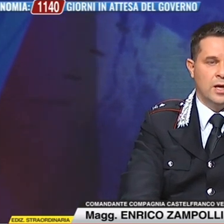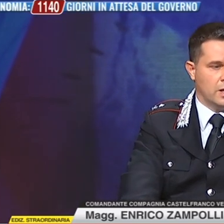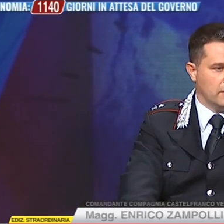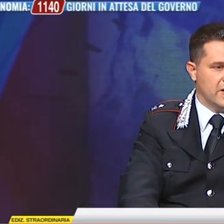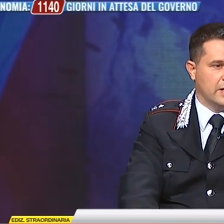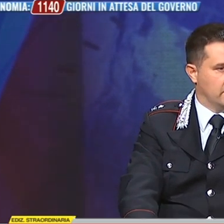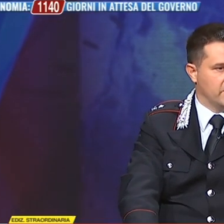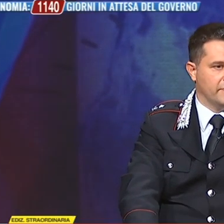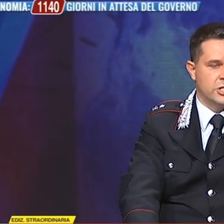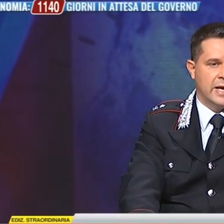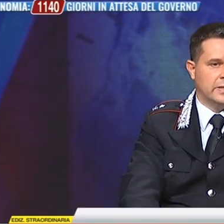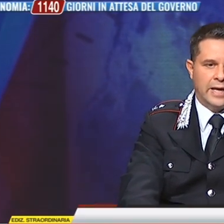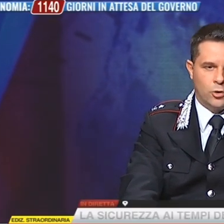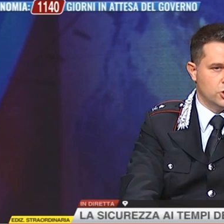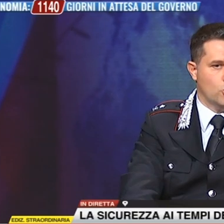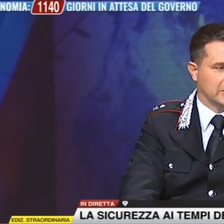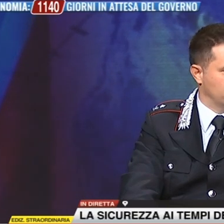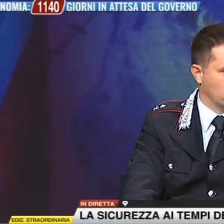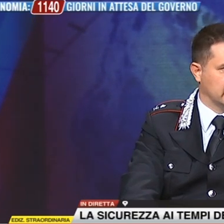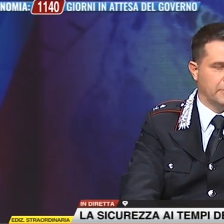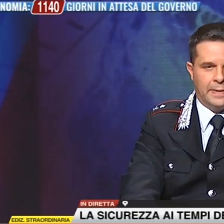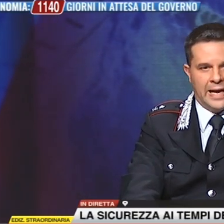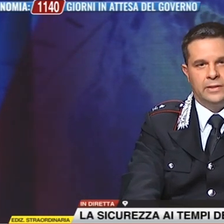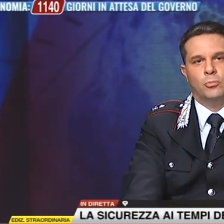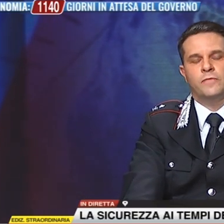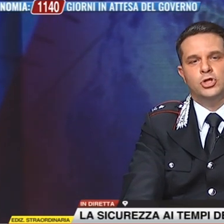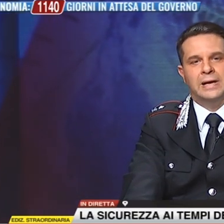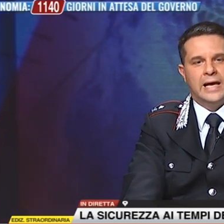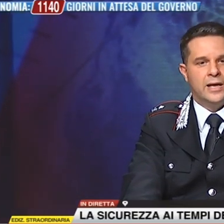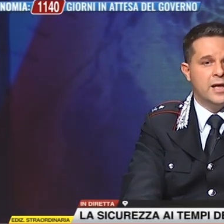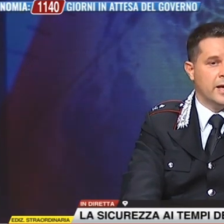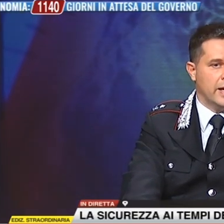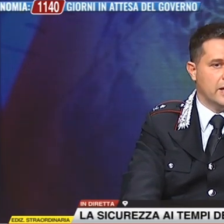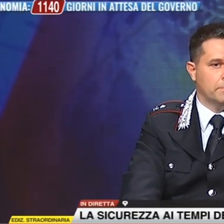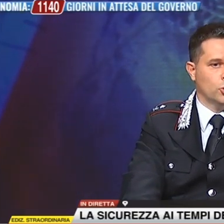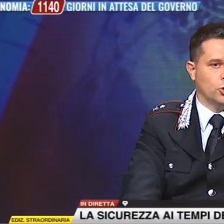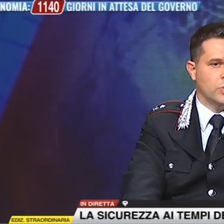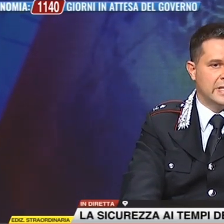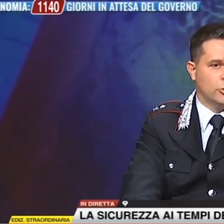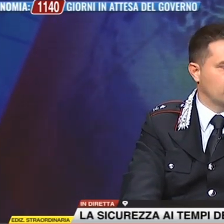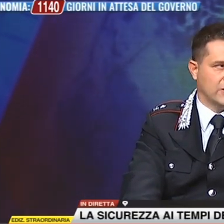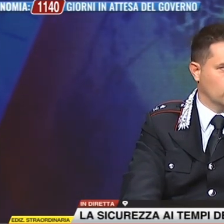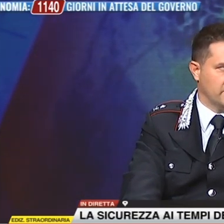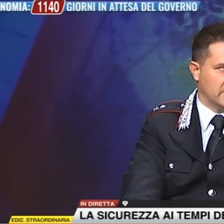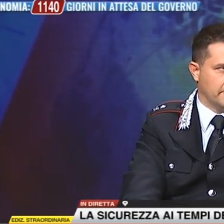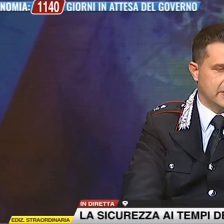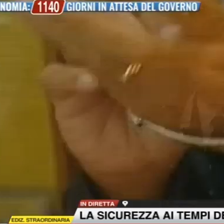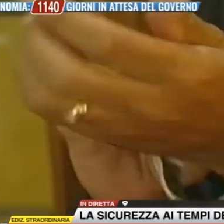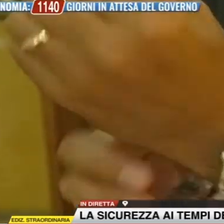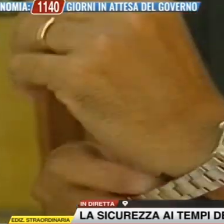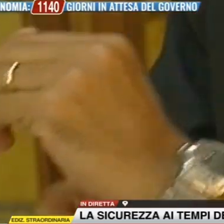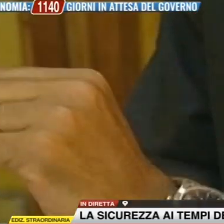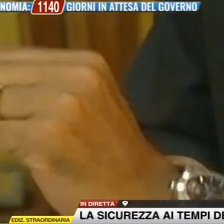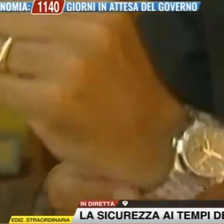quindi viene a versare il denaro, la somma, attraverso carte prepagate o bonifici bancari, e il prodotto acquistato di fatto non gli viene